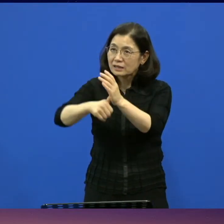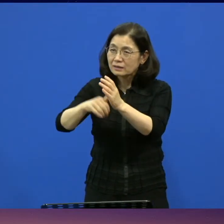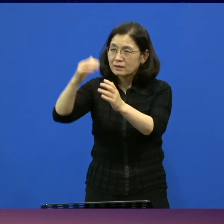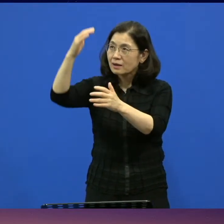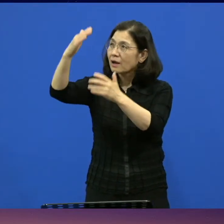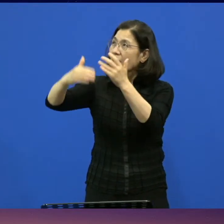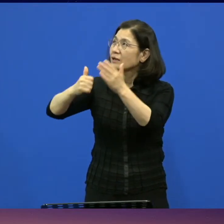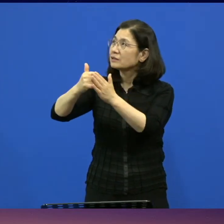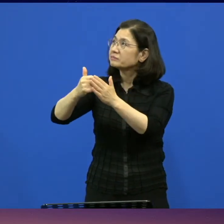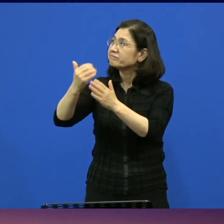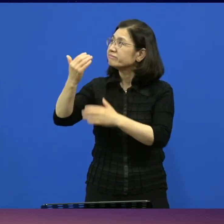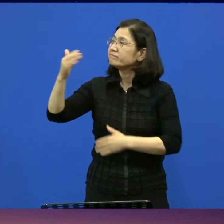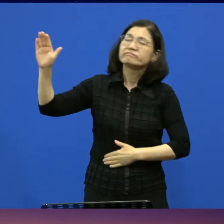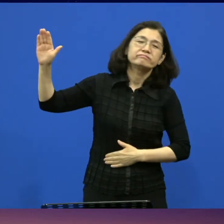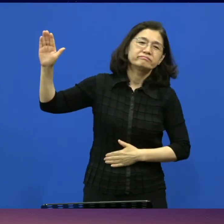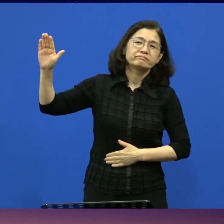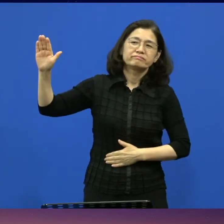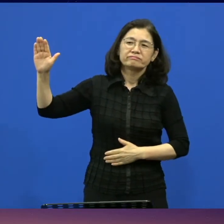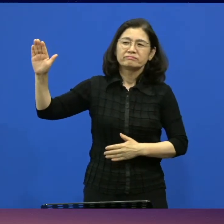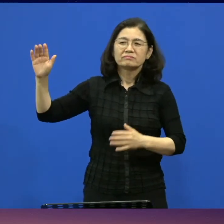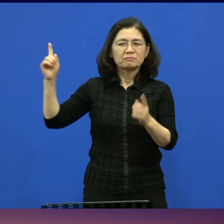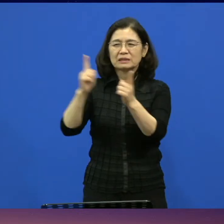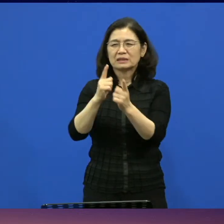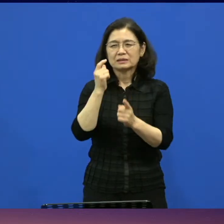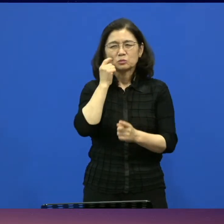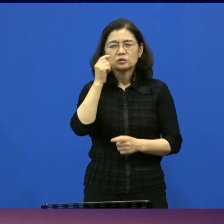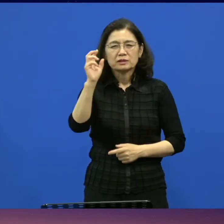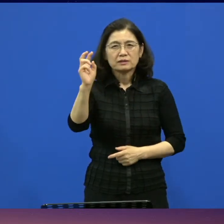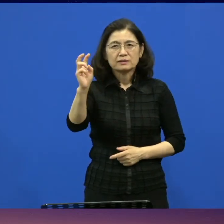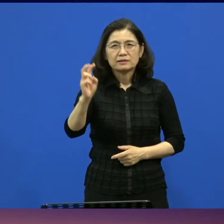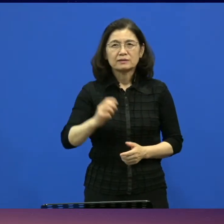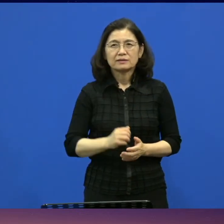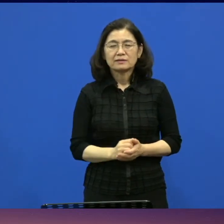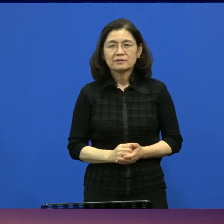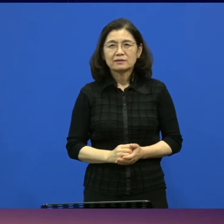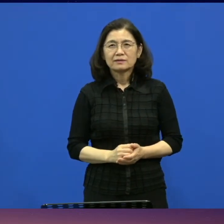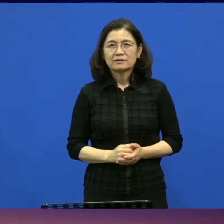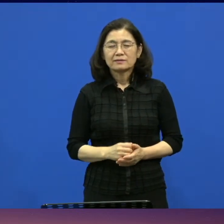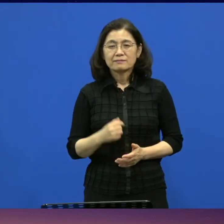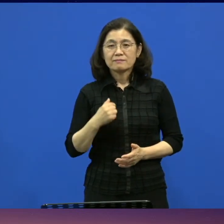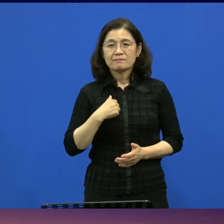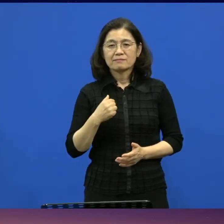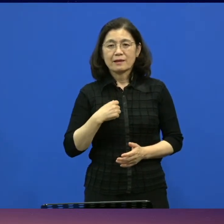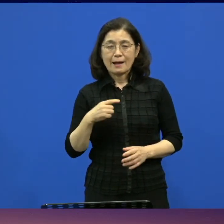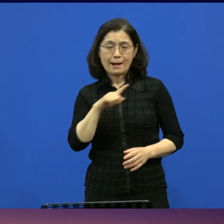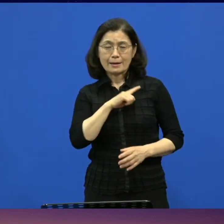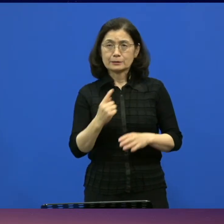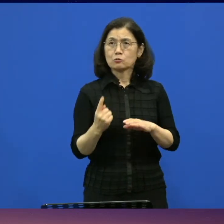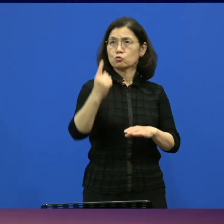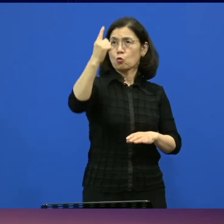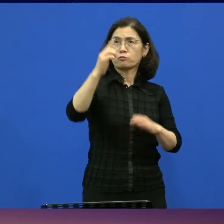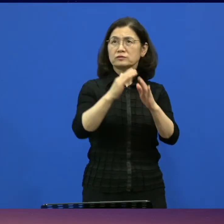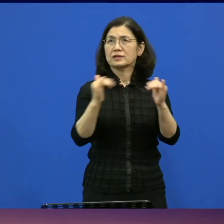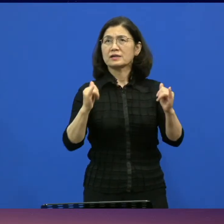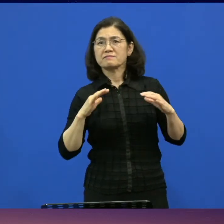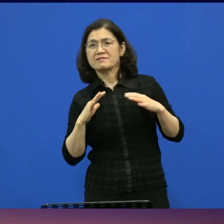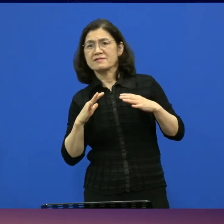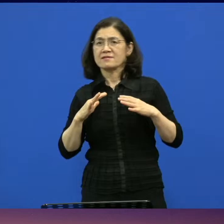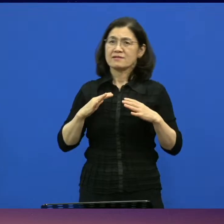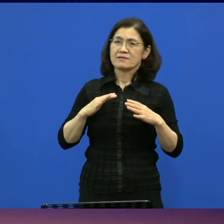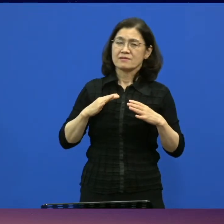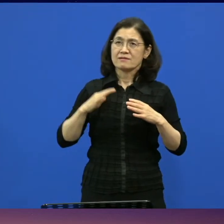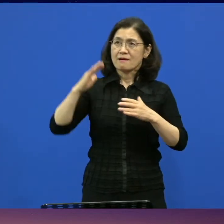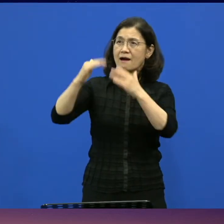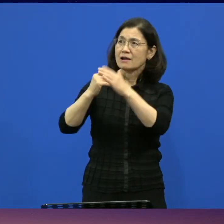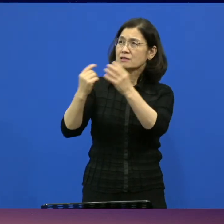왕인데, 내가 오야인데, 내가 보스인데 다 똑같네. 그죠?